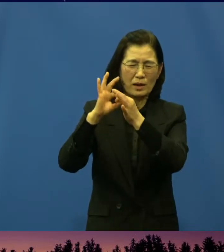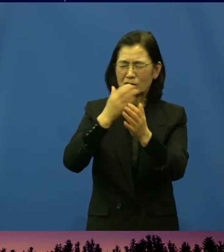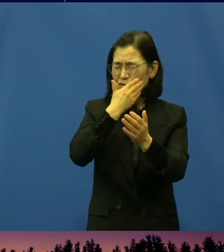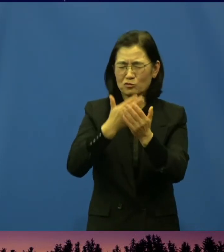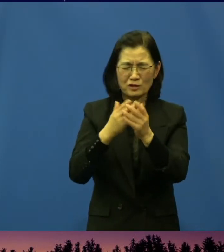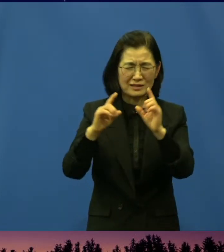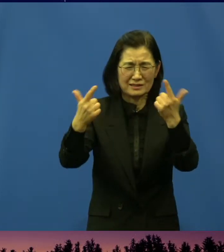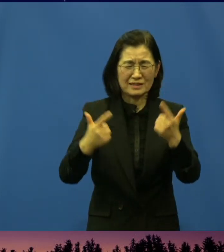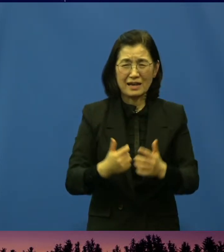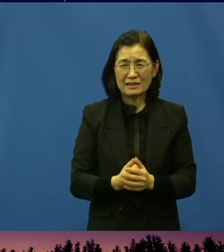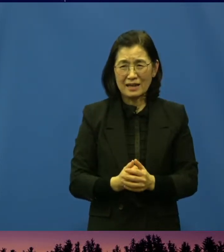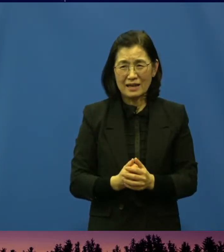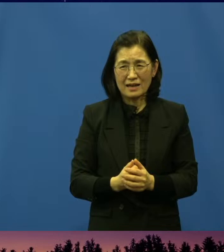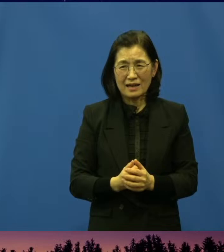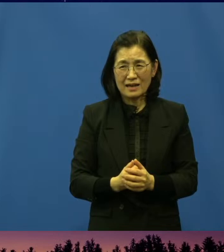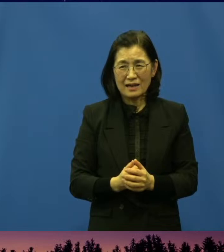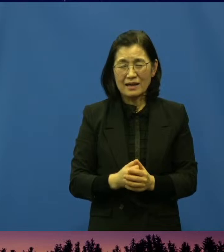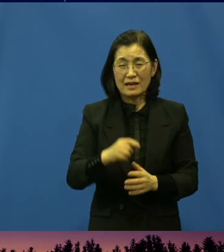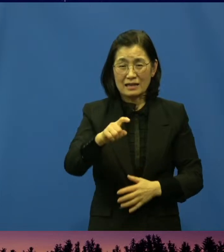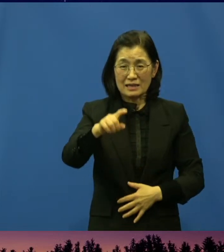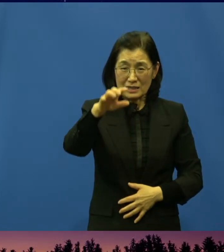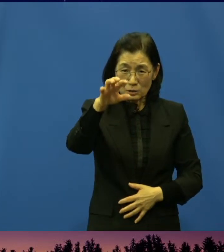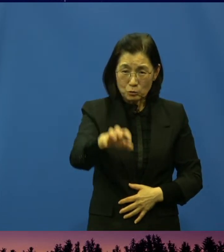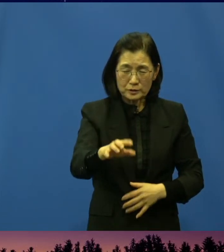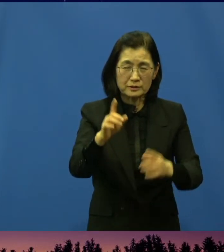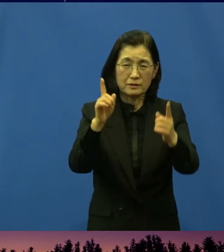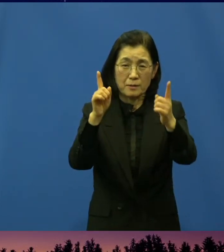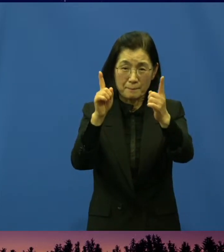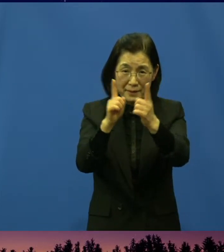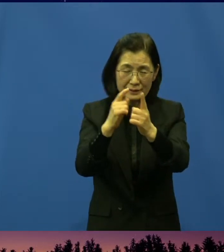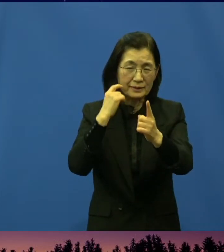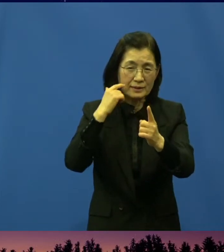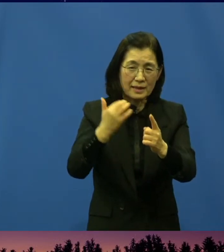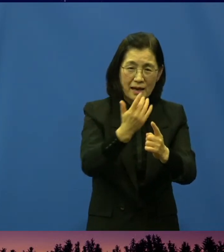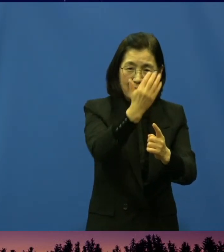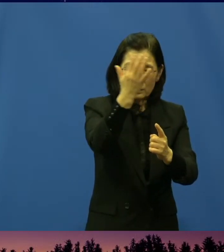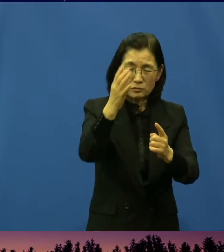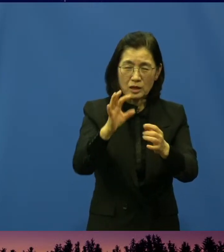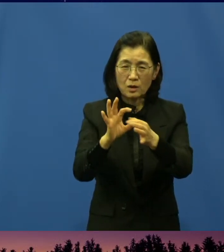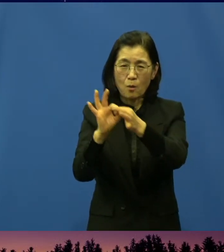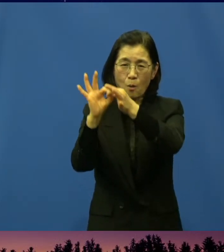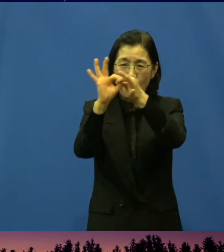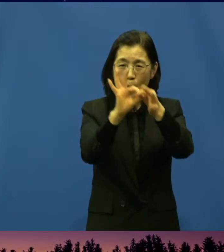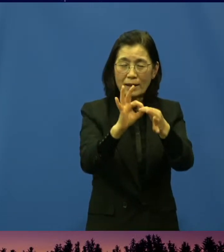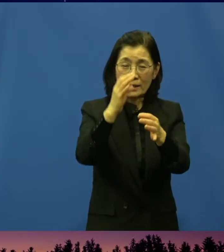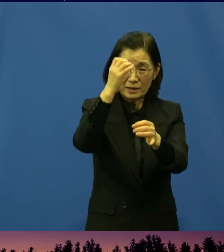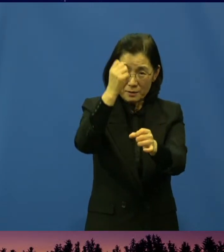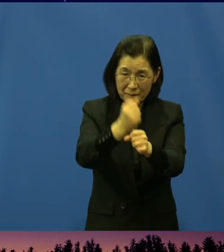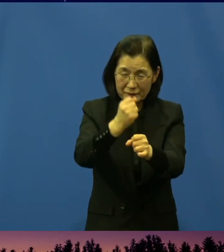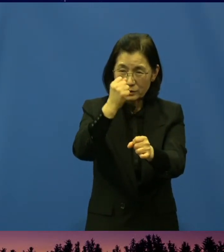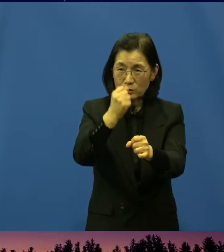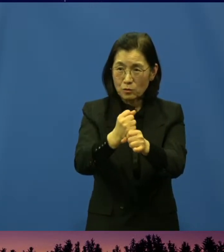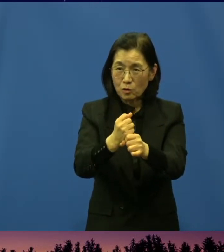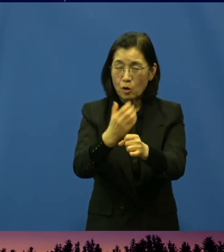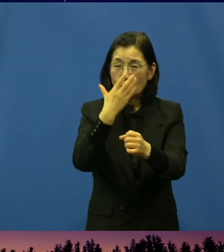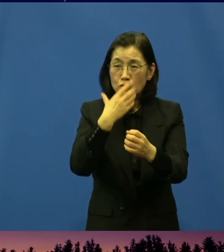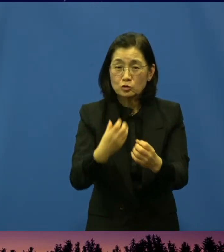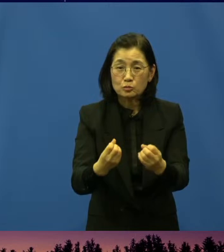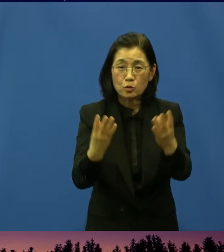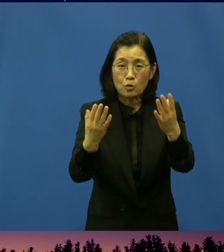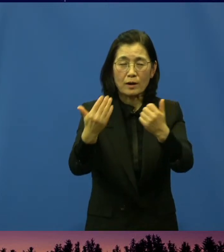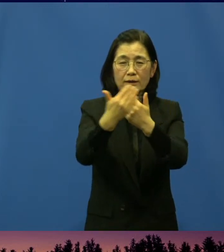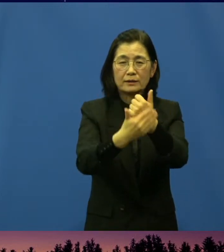아니에요. 여기서 못 누리면, 여기서 그 아름다운 관계를 맺고 그 관계 속에서는 축복과 은혜를 나누는 이게